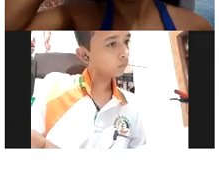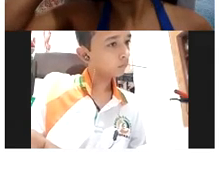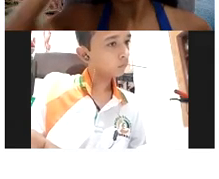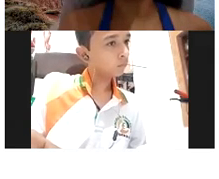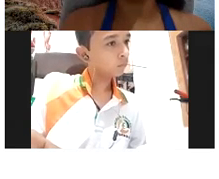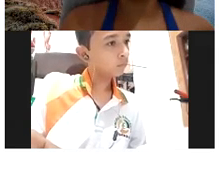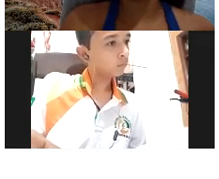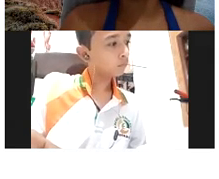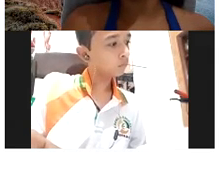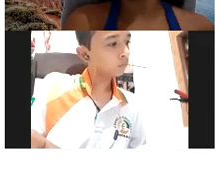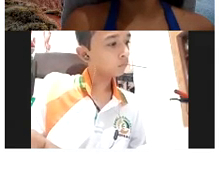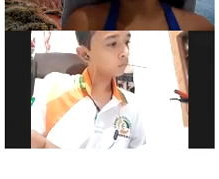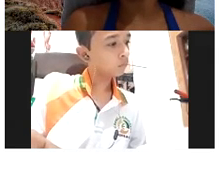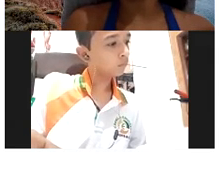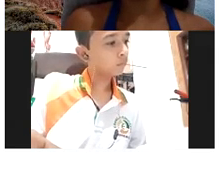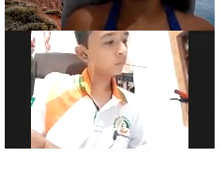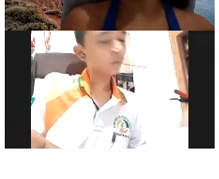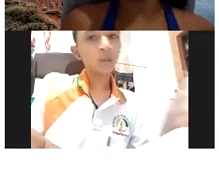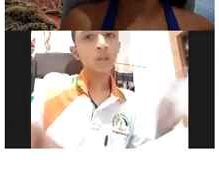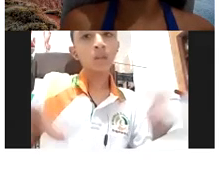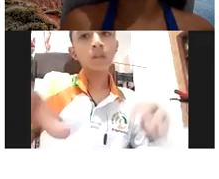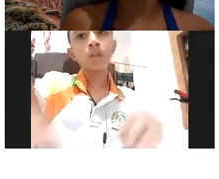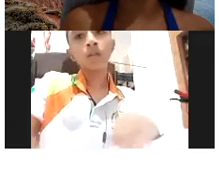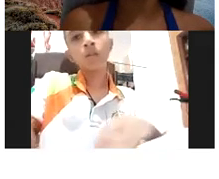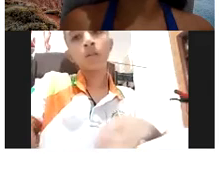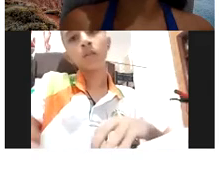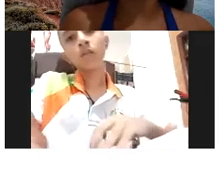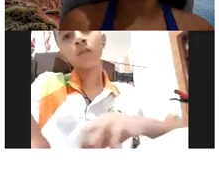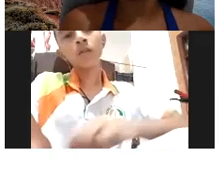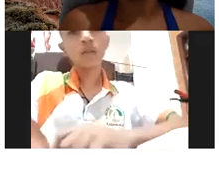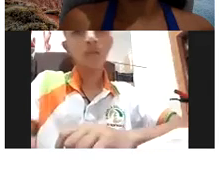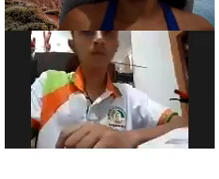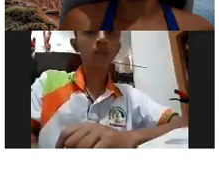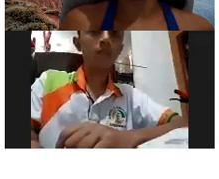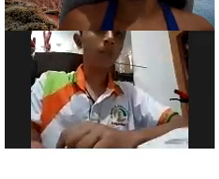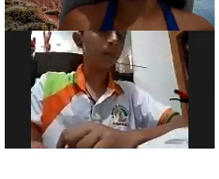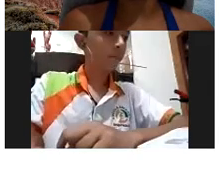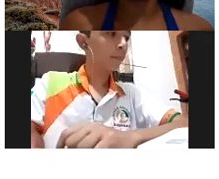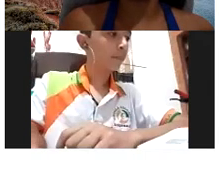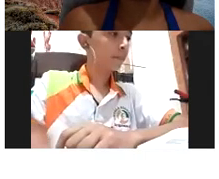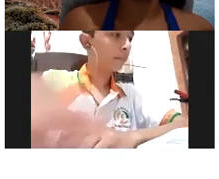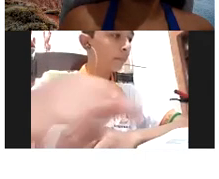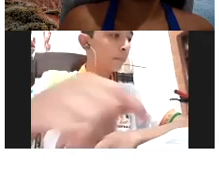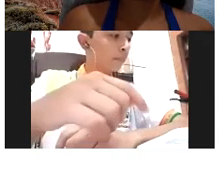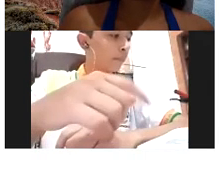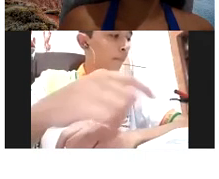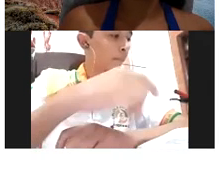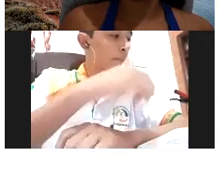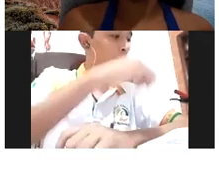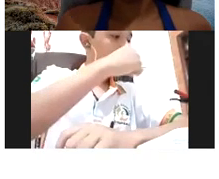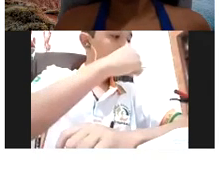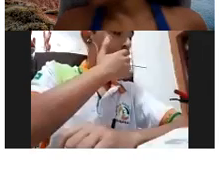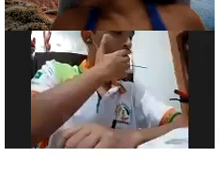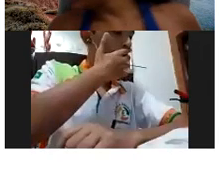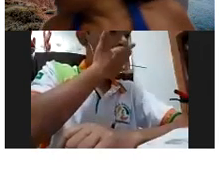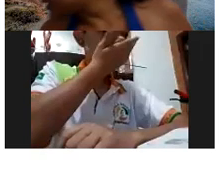e vai tranquila é muito tranquila a síntese ou adição aí outra com aqui pra